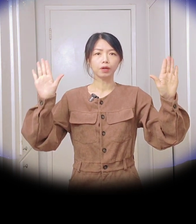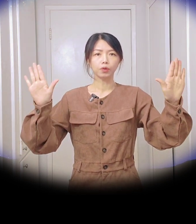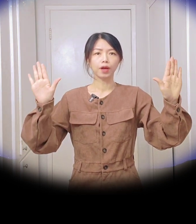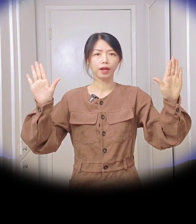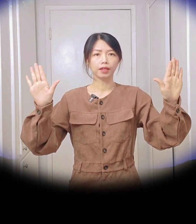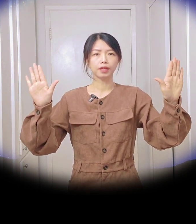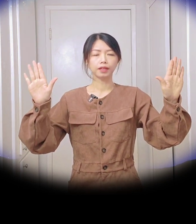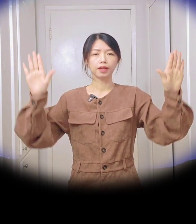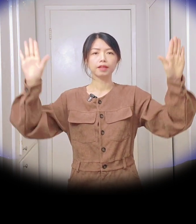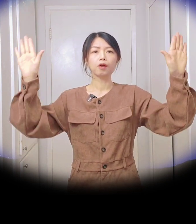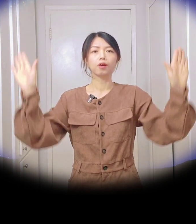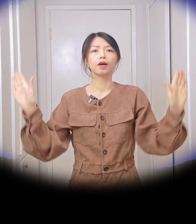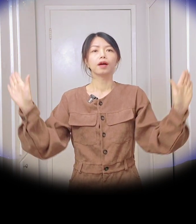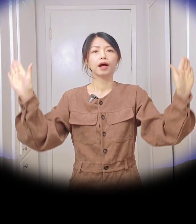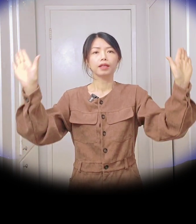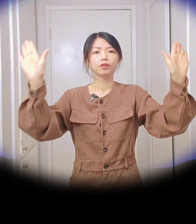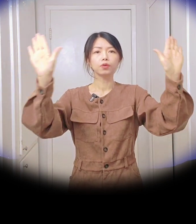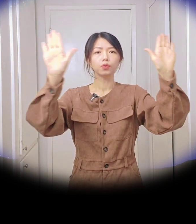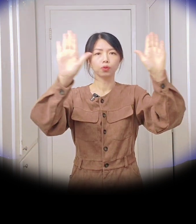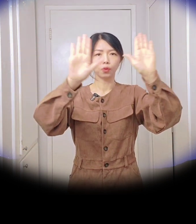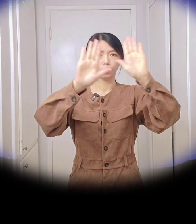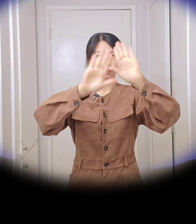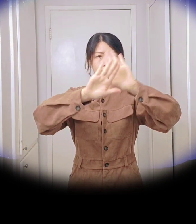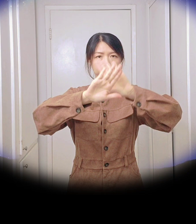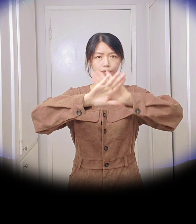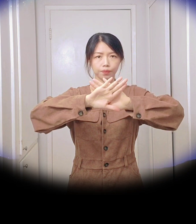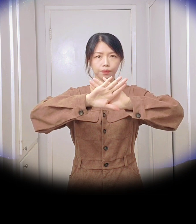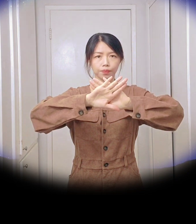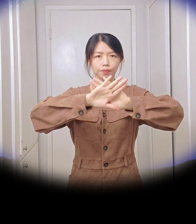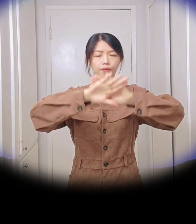양손바닥을 밖으로 향한 이 상태에서 안쪽으로